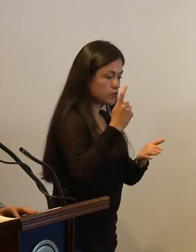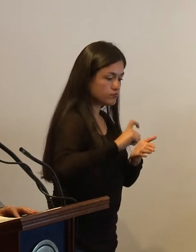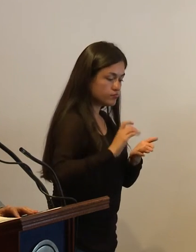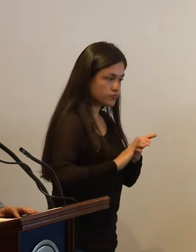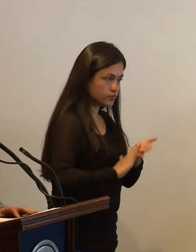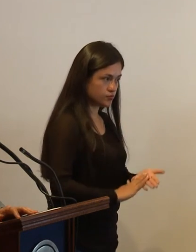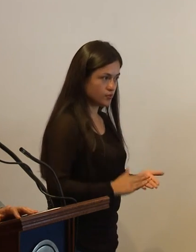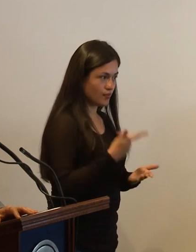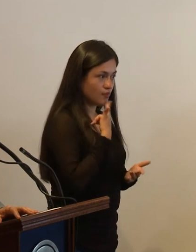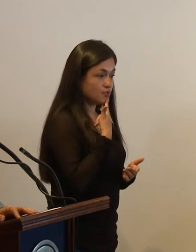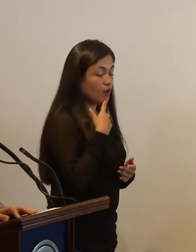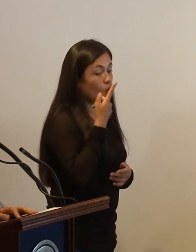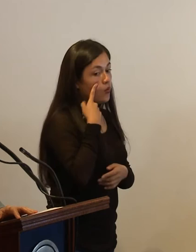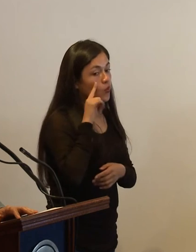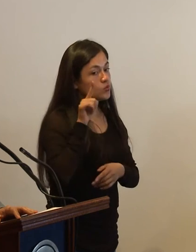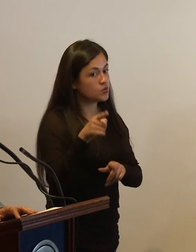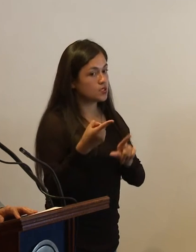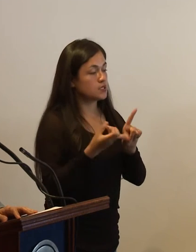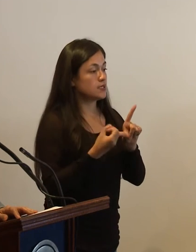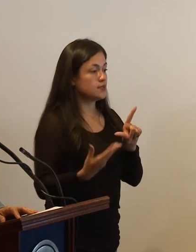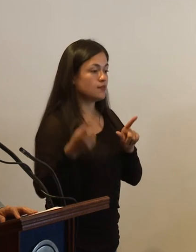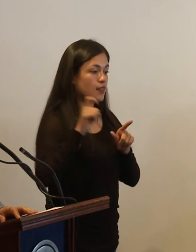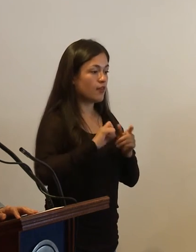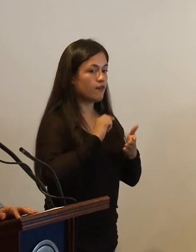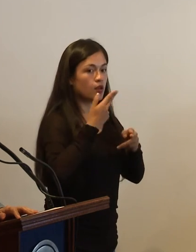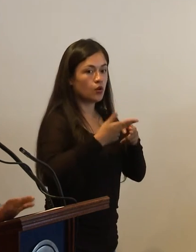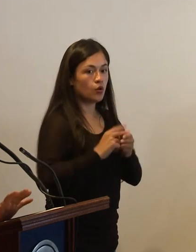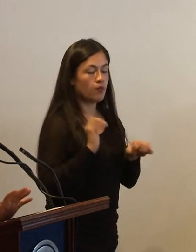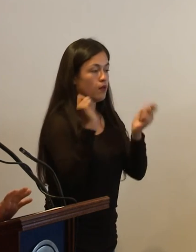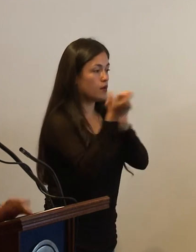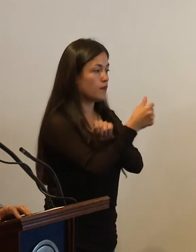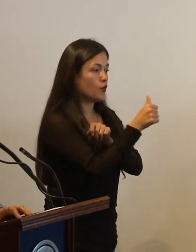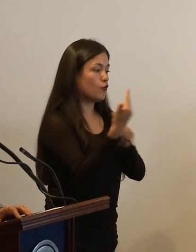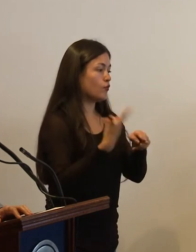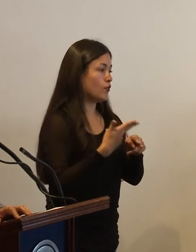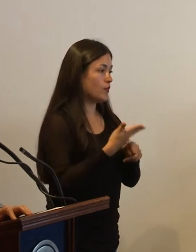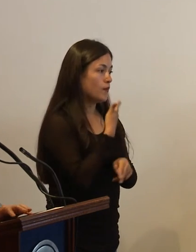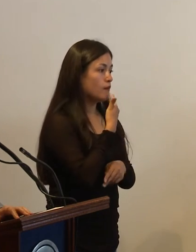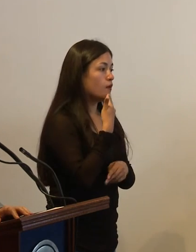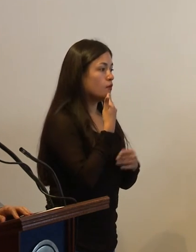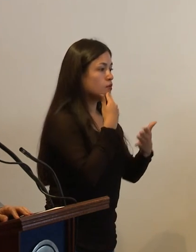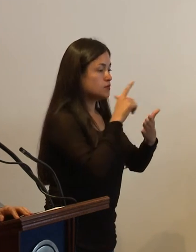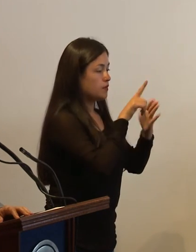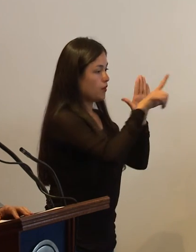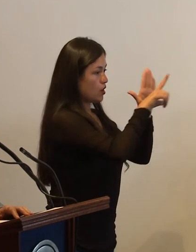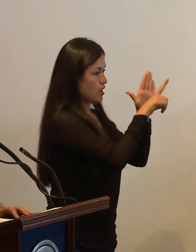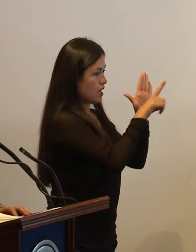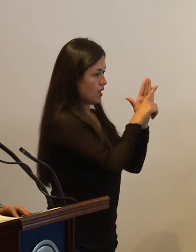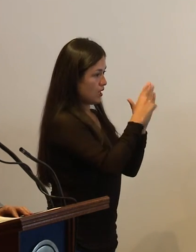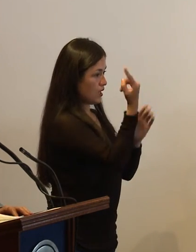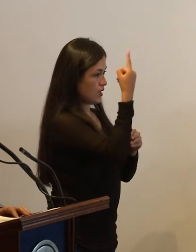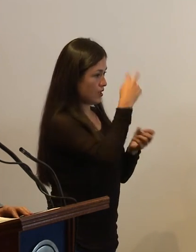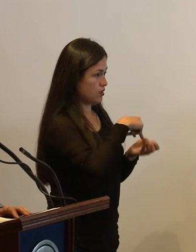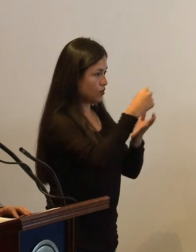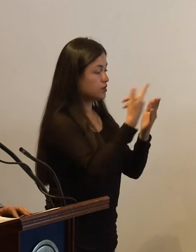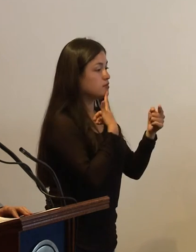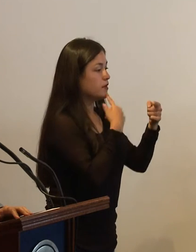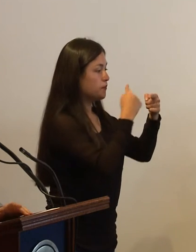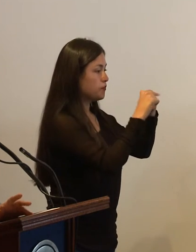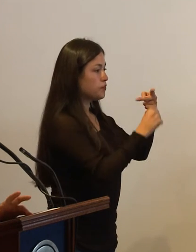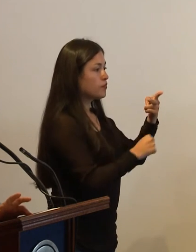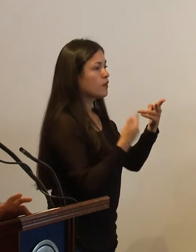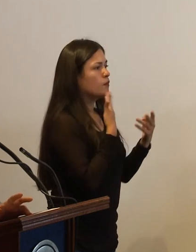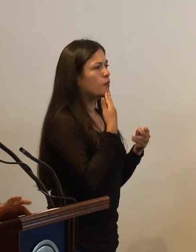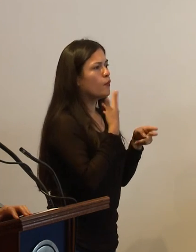pidiéndonos que nos cambiáramos de denominación y entonces que nos ubicáramos en las denominaciones que dice la Ley General de Educación. Entonces nos proponían que